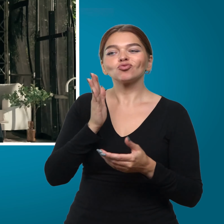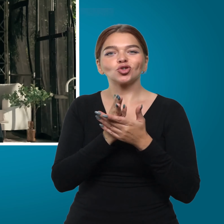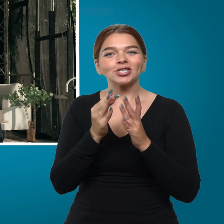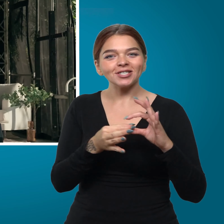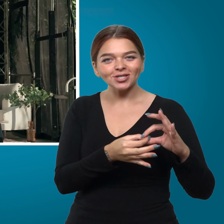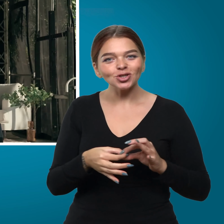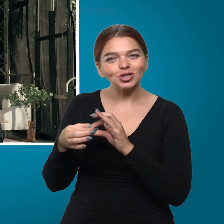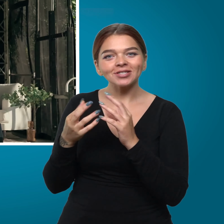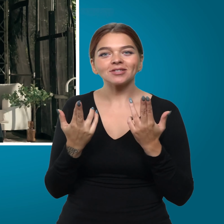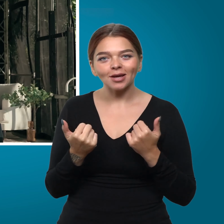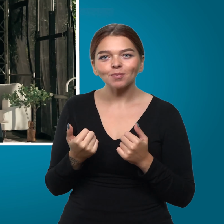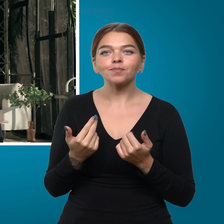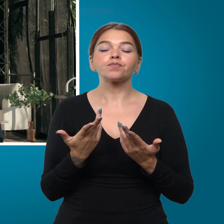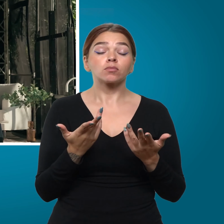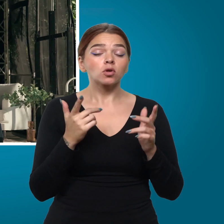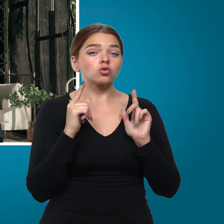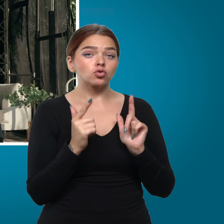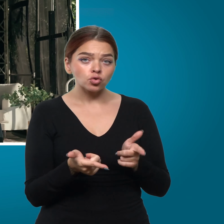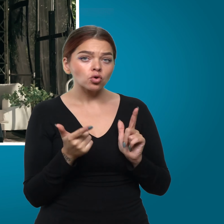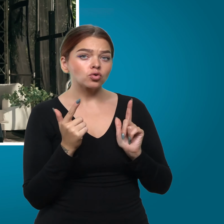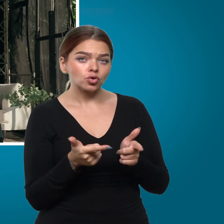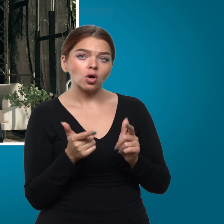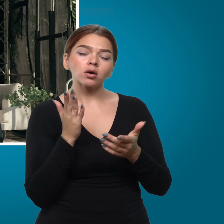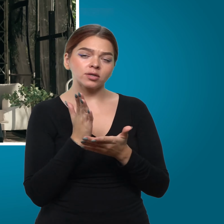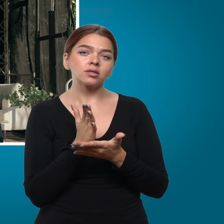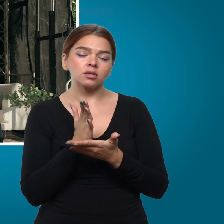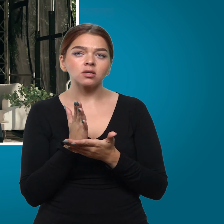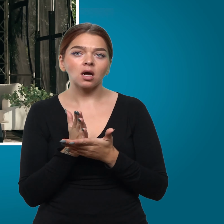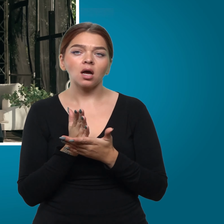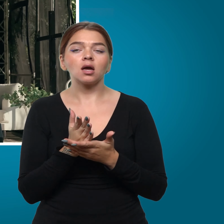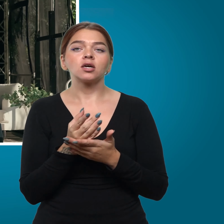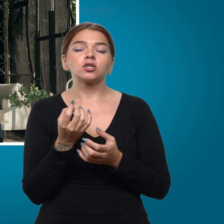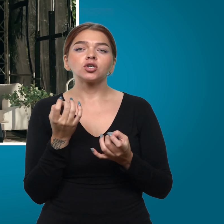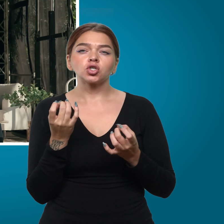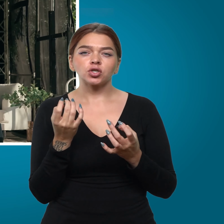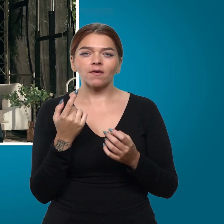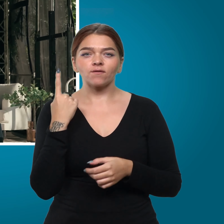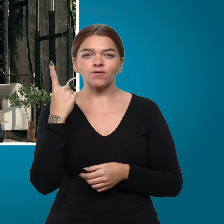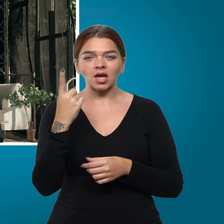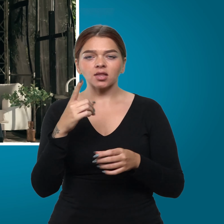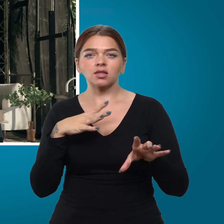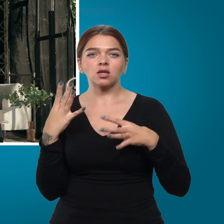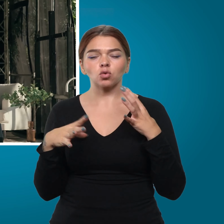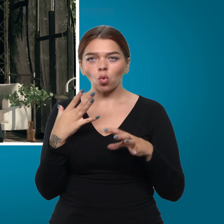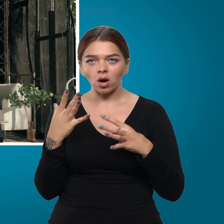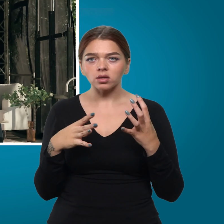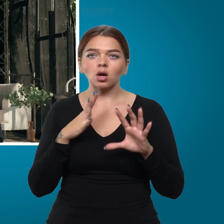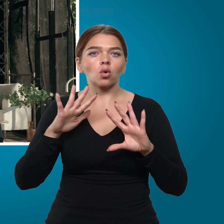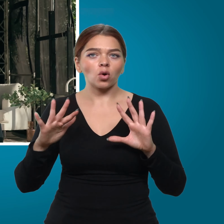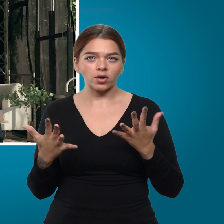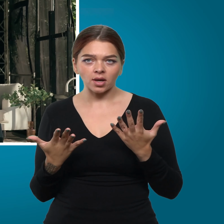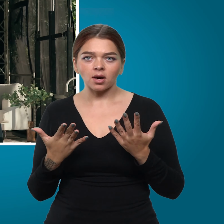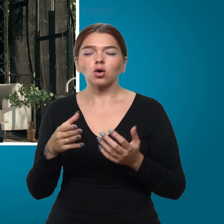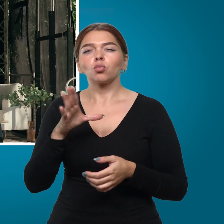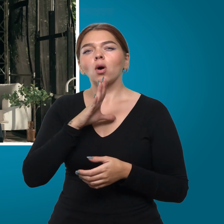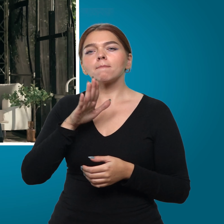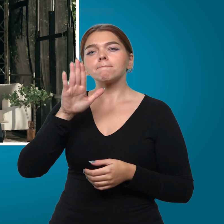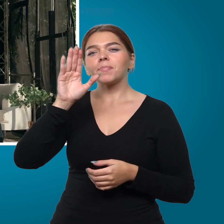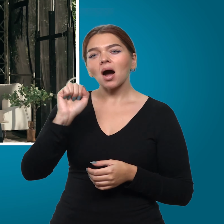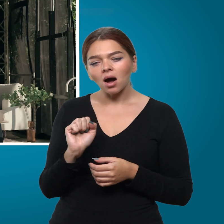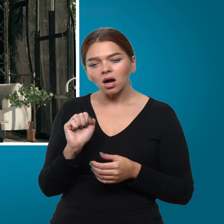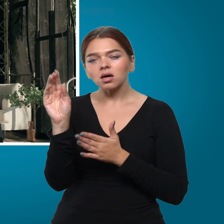kaip maratonas koks turi taip nusiteikti ir iškart jūs pasakėte apie bėgimą. Tai kažkokių paralelių yra vis dėlto tame, ar